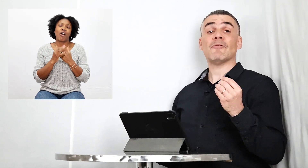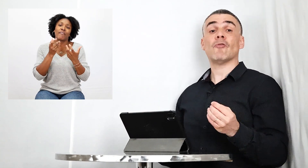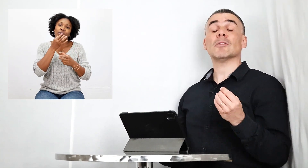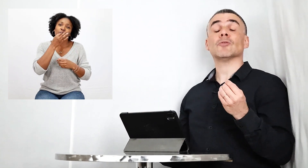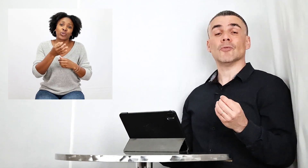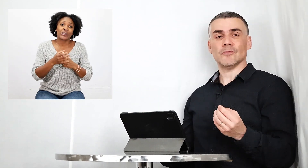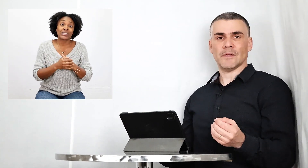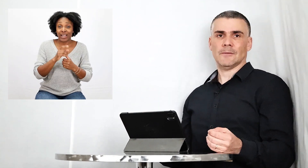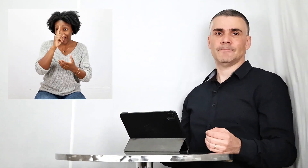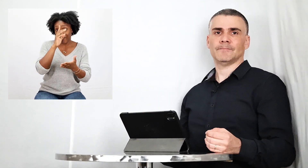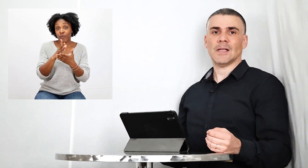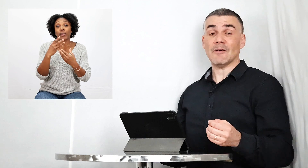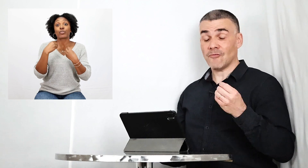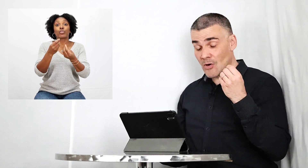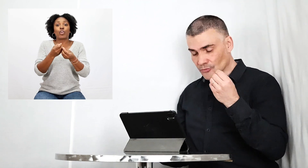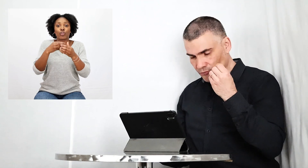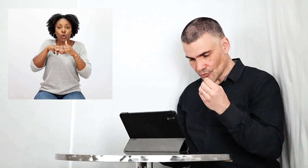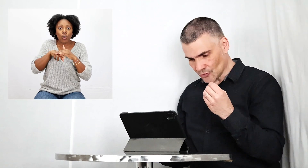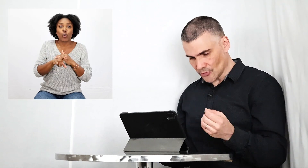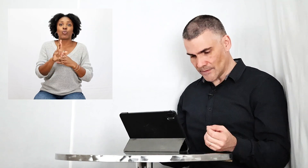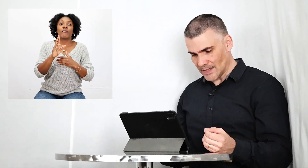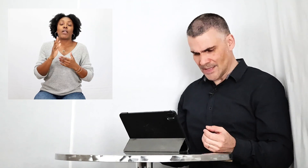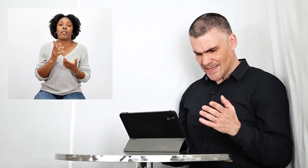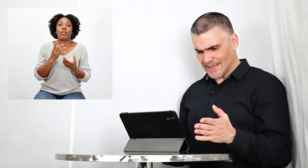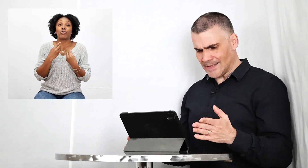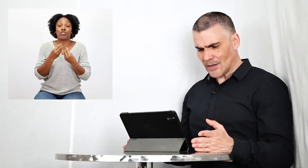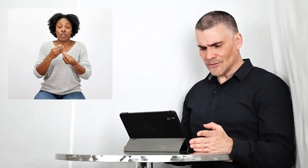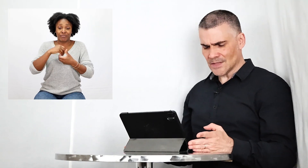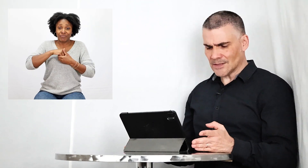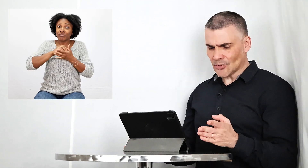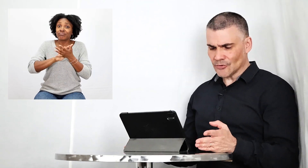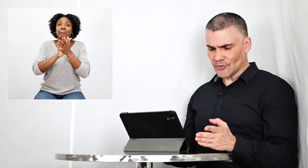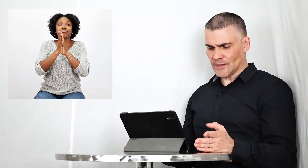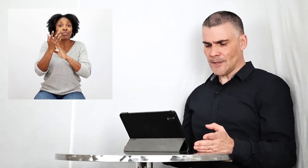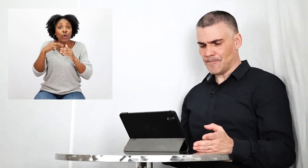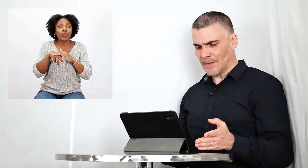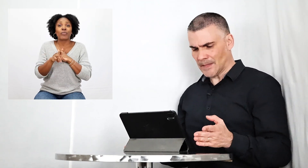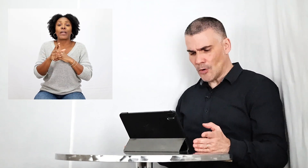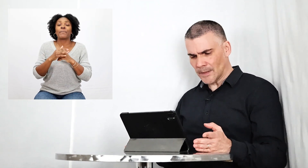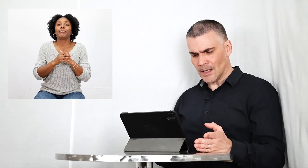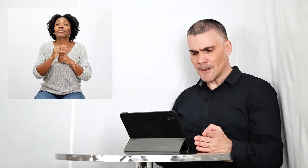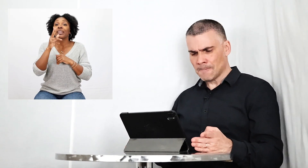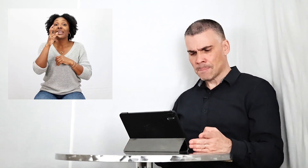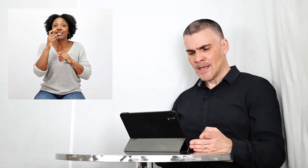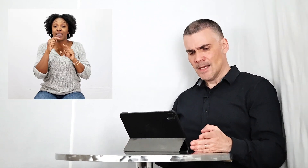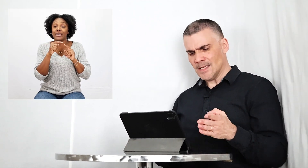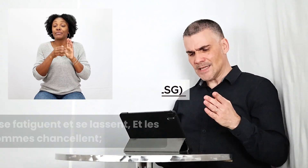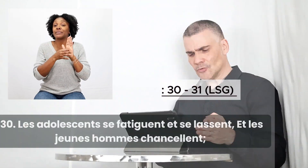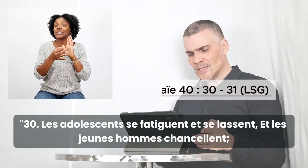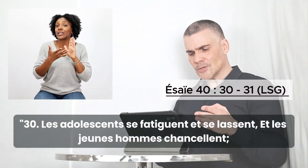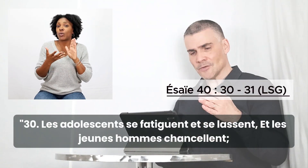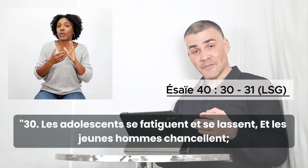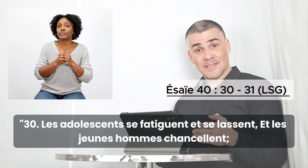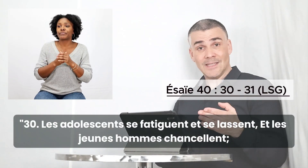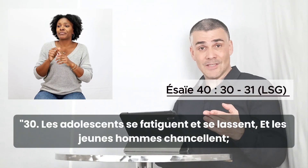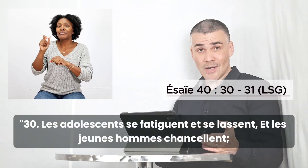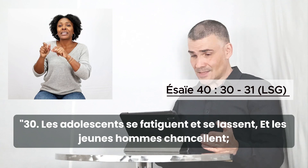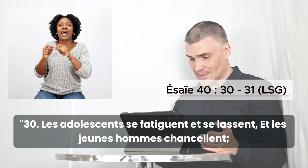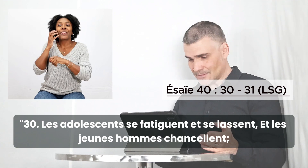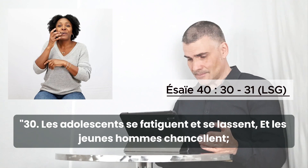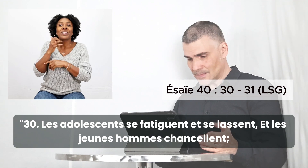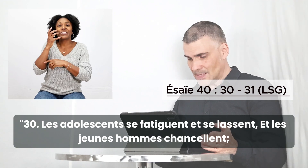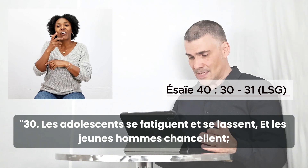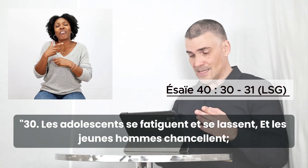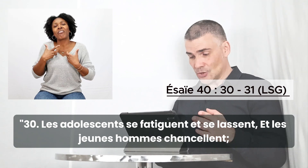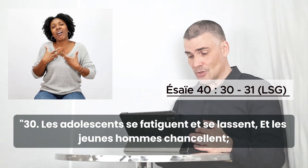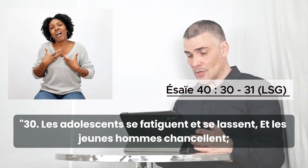te dire la foi te renouvelle. La foi en ton Dieu te renouvelle. Ésaïe 40, verset 30-31, après quoi on priera. Les adolescents se fatiguent et se